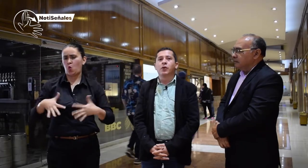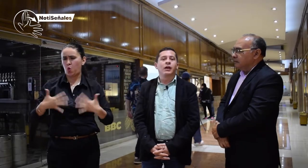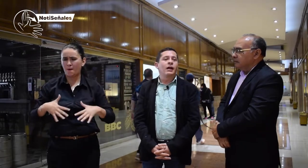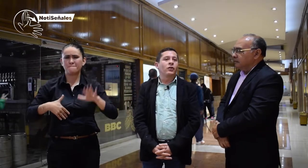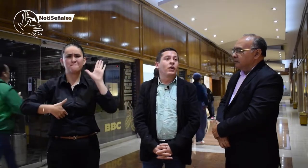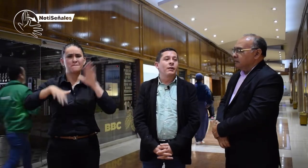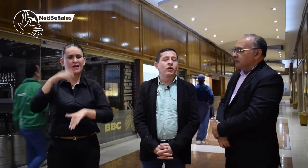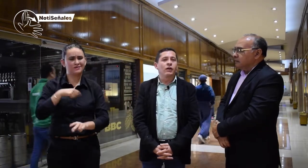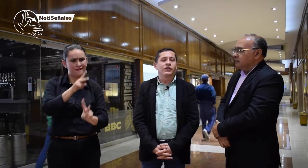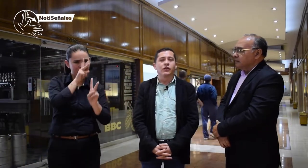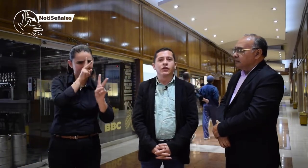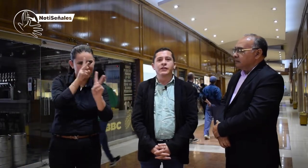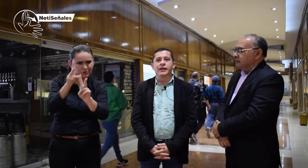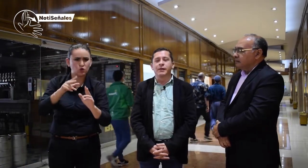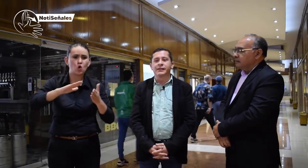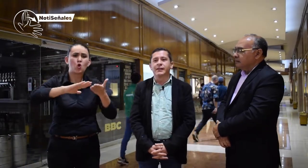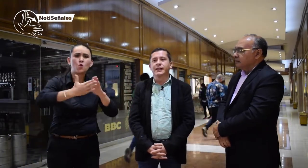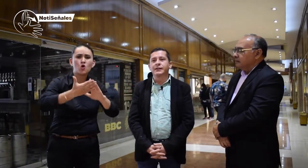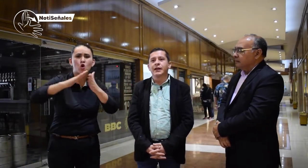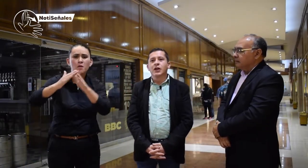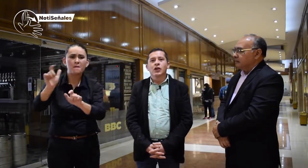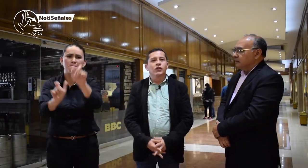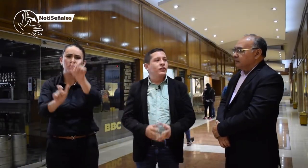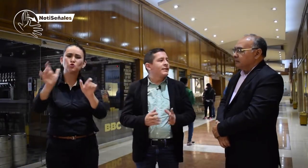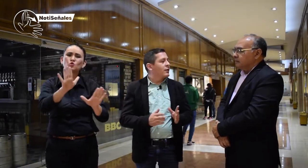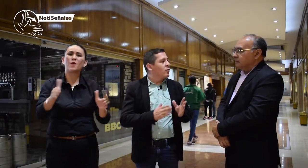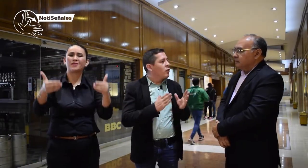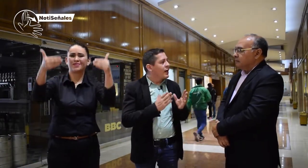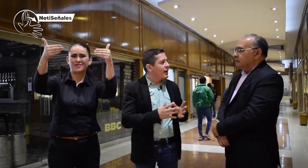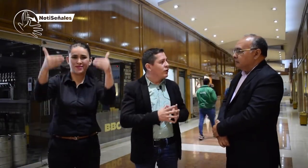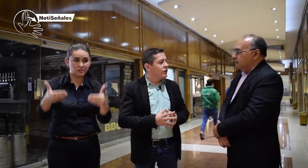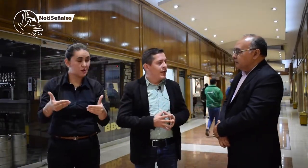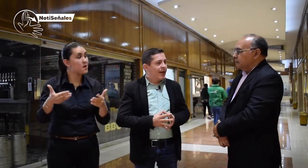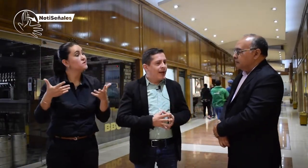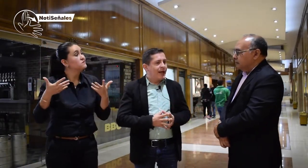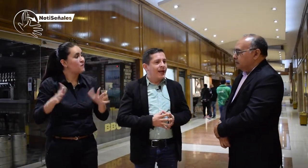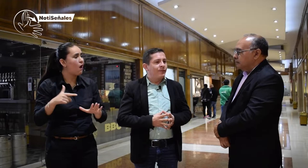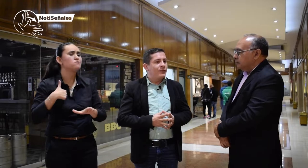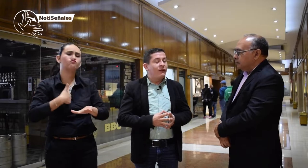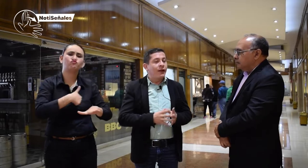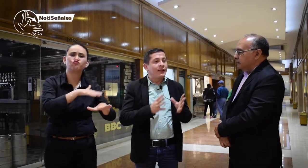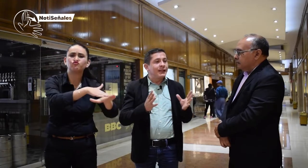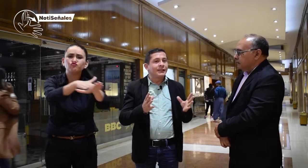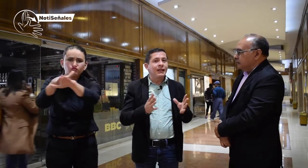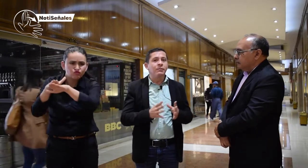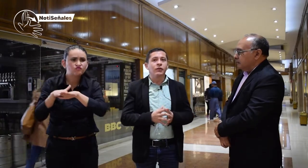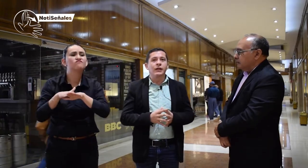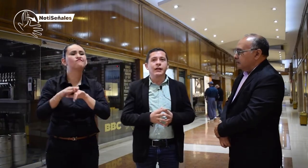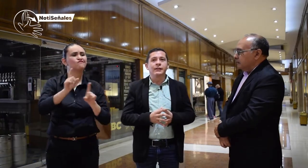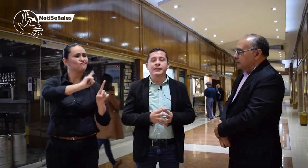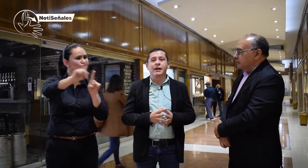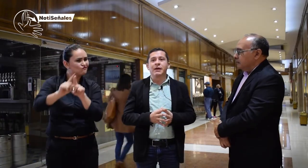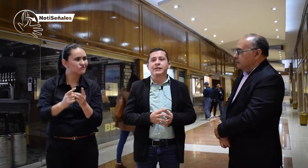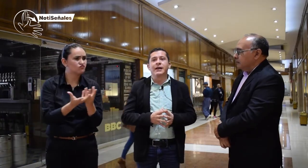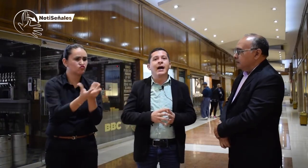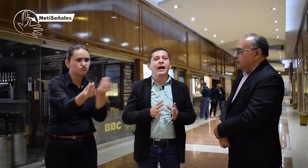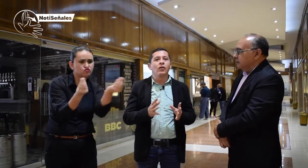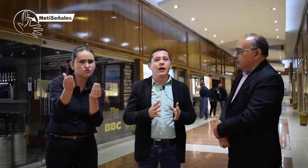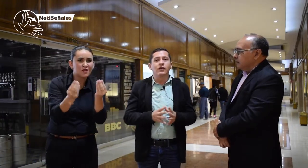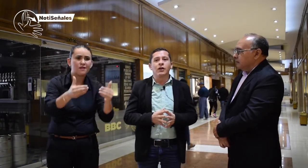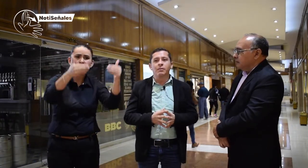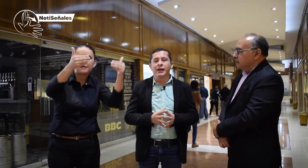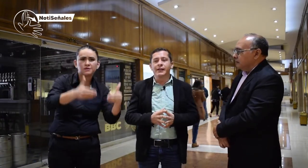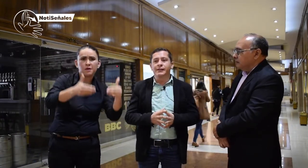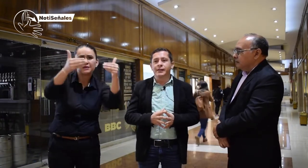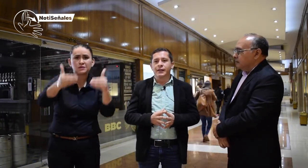respetuosa con la población con discapacidad, donde se convocaron diferentes tipos de discapacidad a